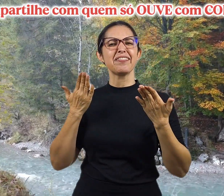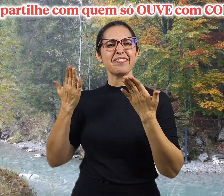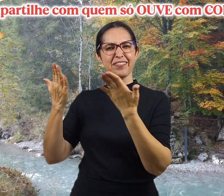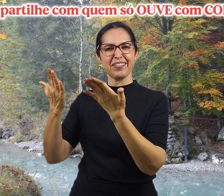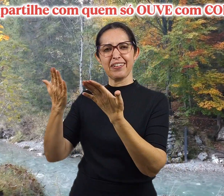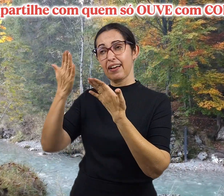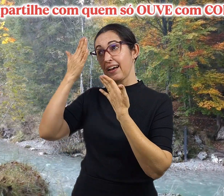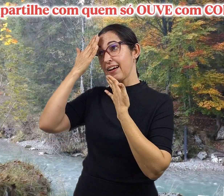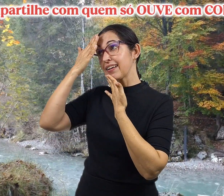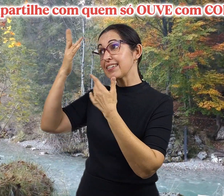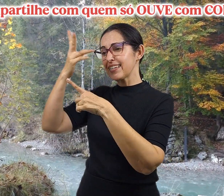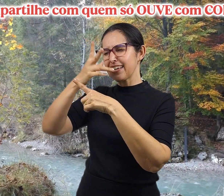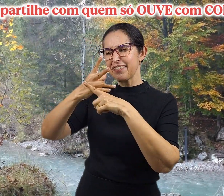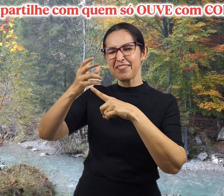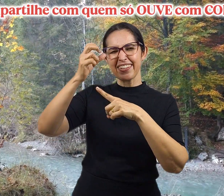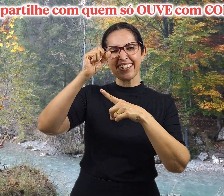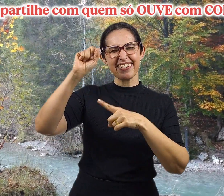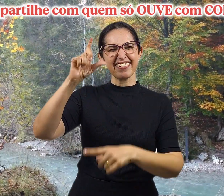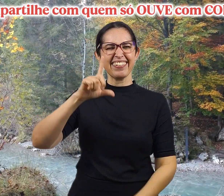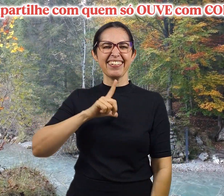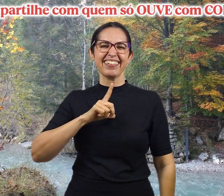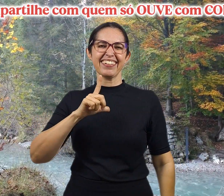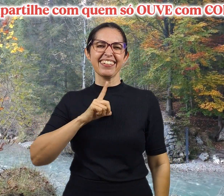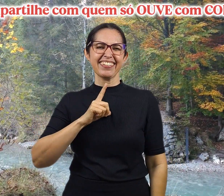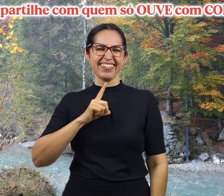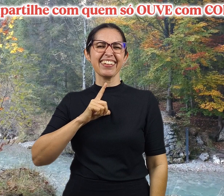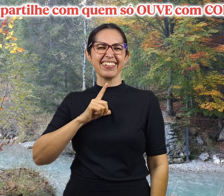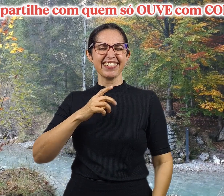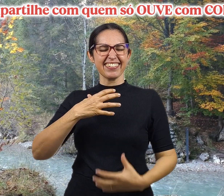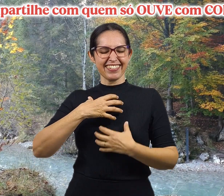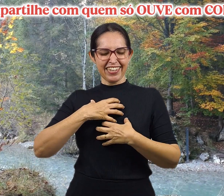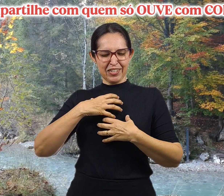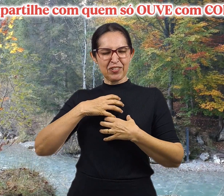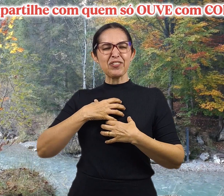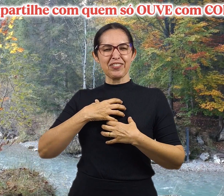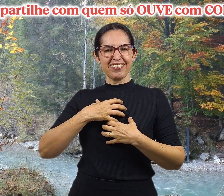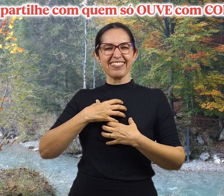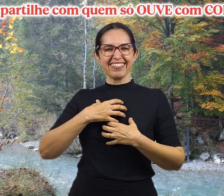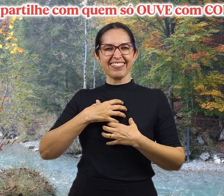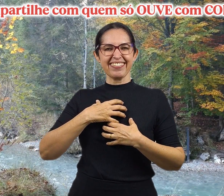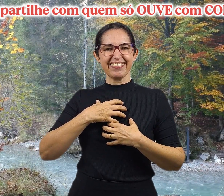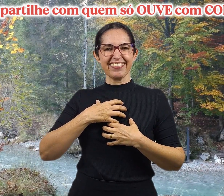vitórias que Ele tem nos dado. Nós vamos cantar esse louvor, sentindo isso. Louvado seja o nome do Senhor.